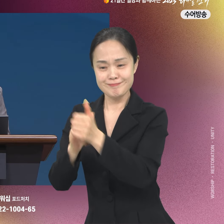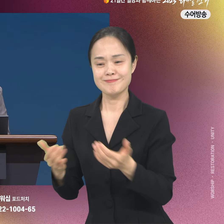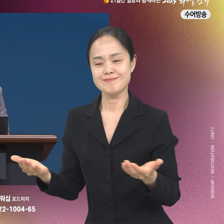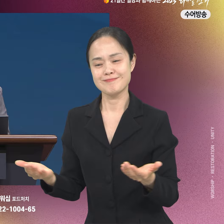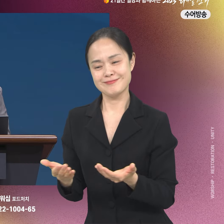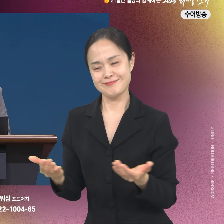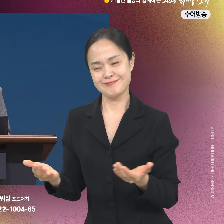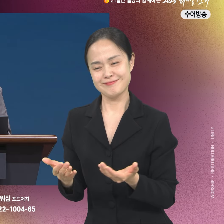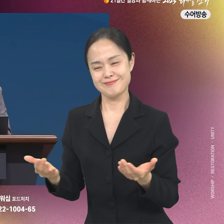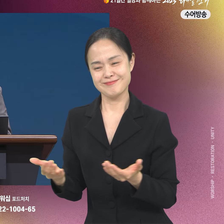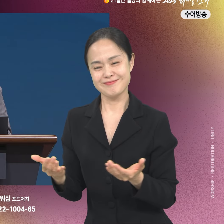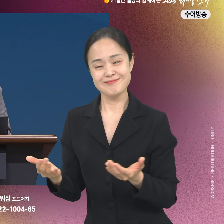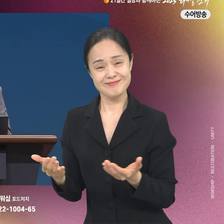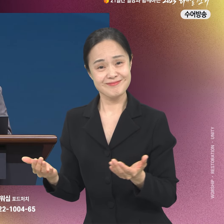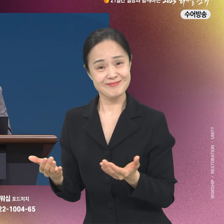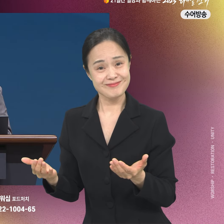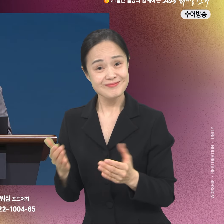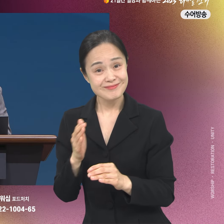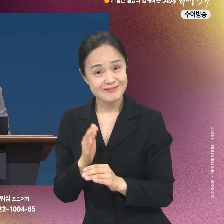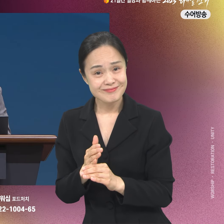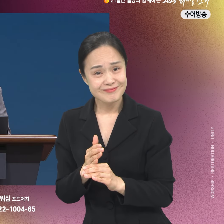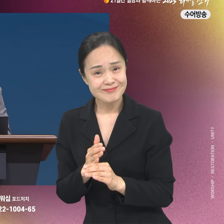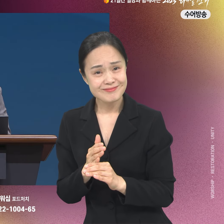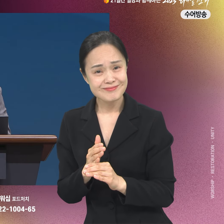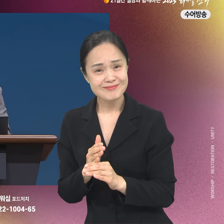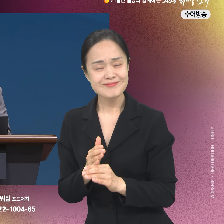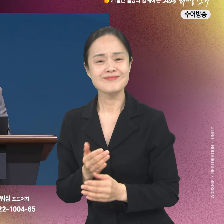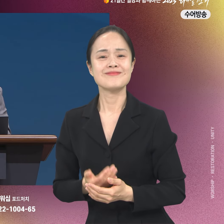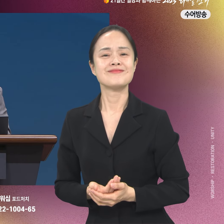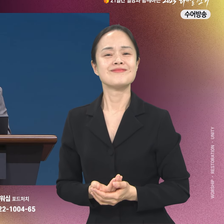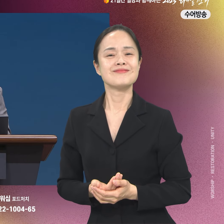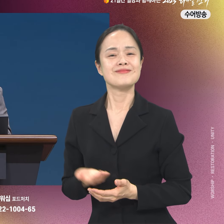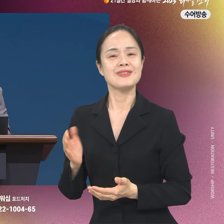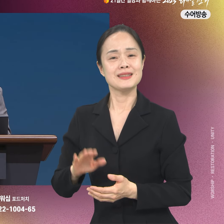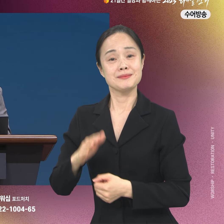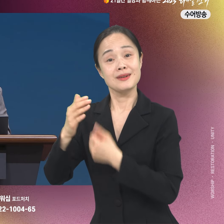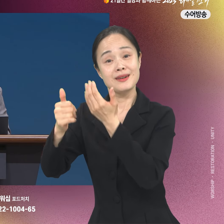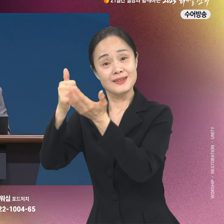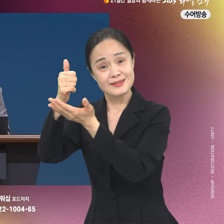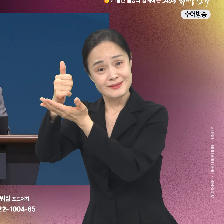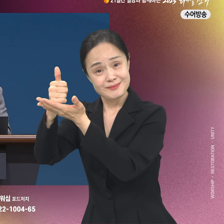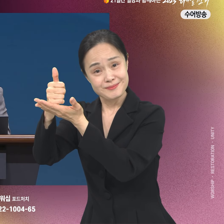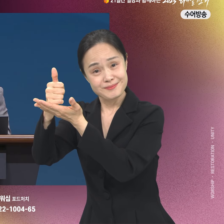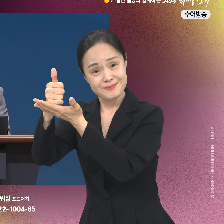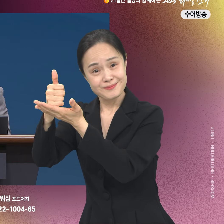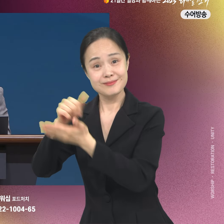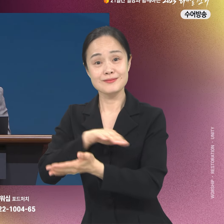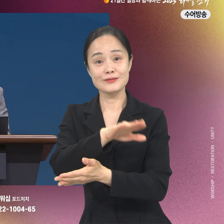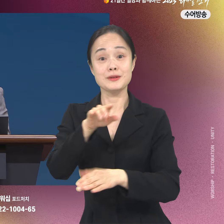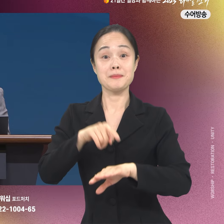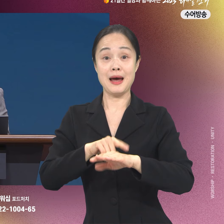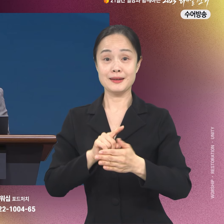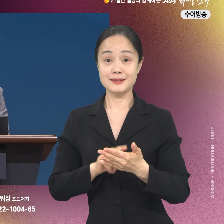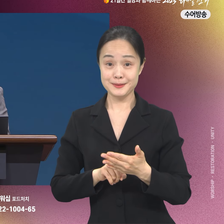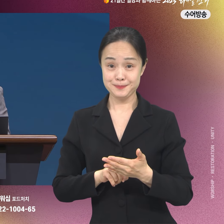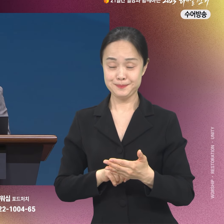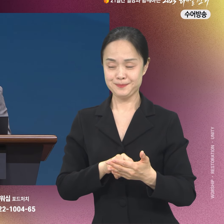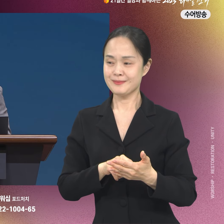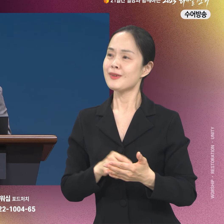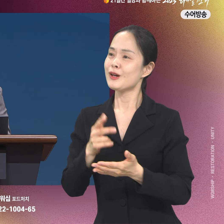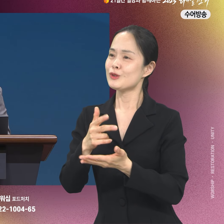하지만, 물론 주님께서는 저희의 심중에 그 진심은 기꺼이 기쁘게 받으실